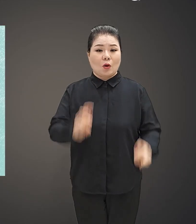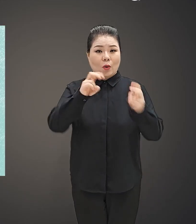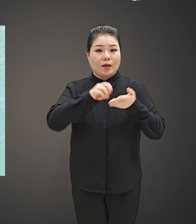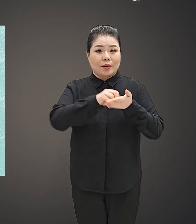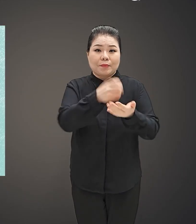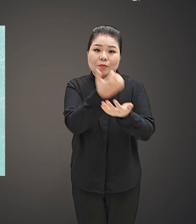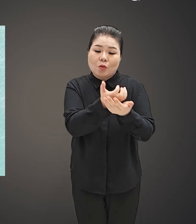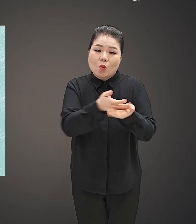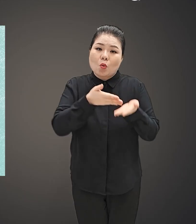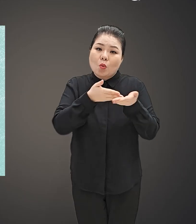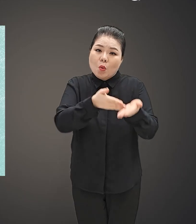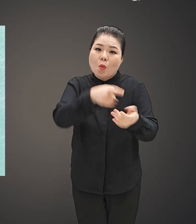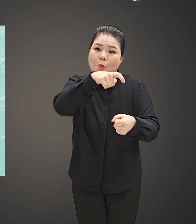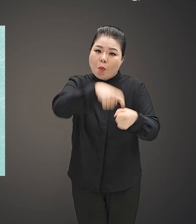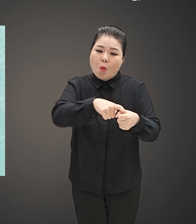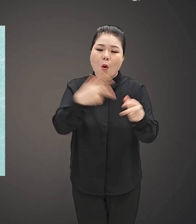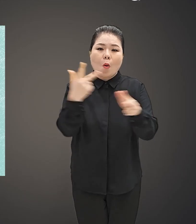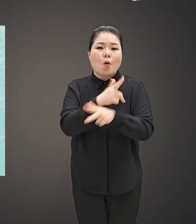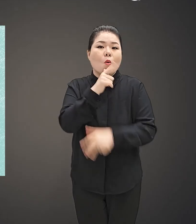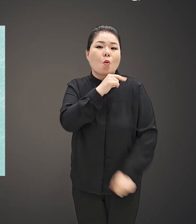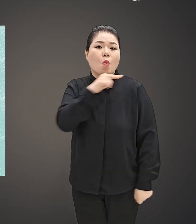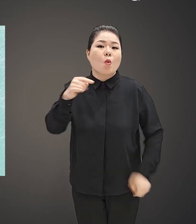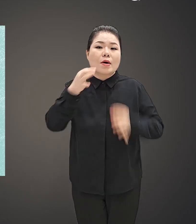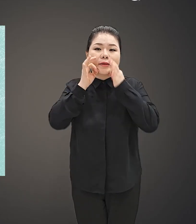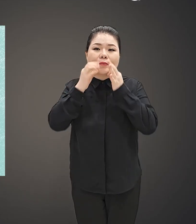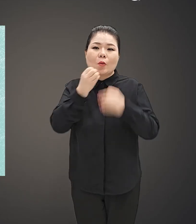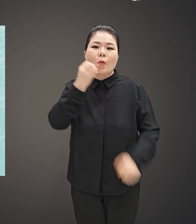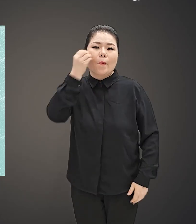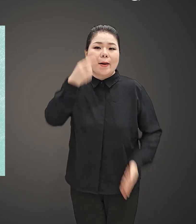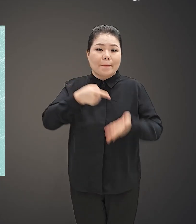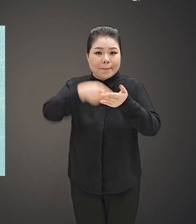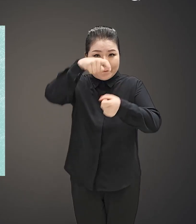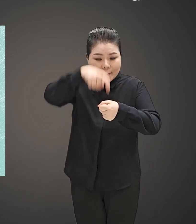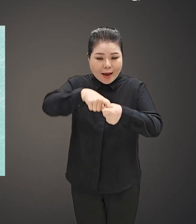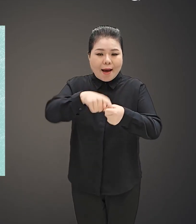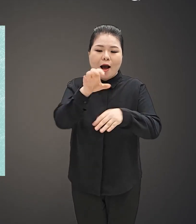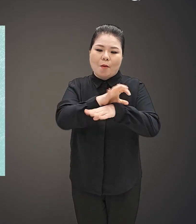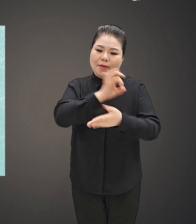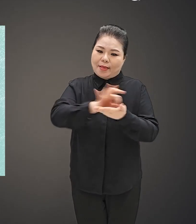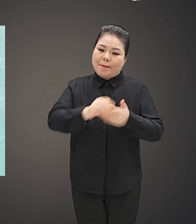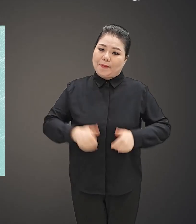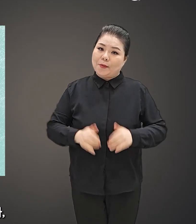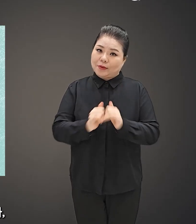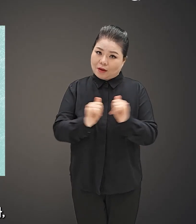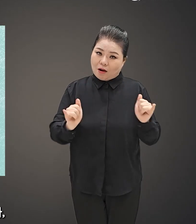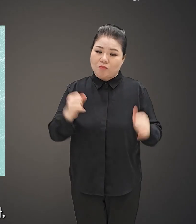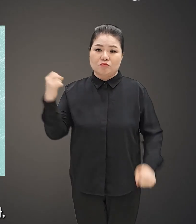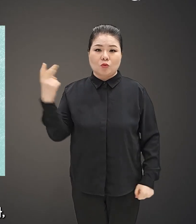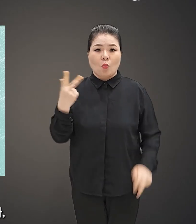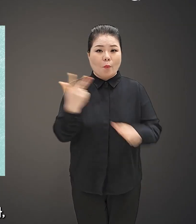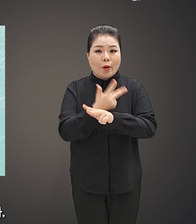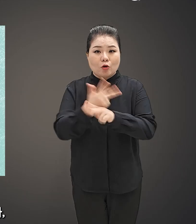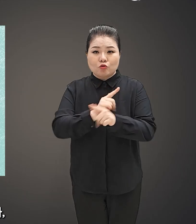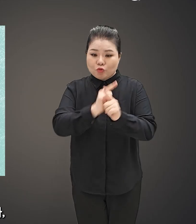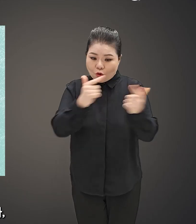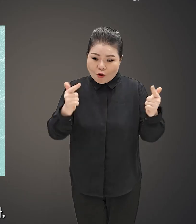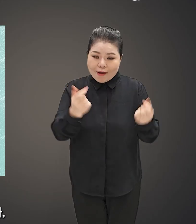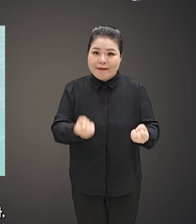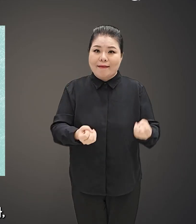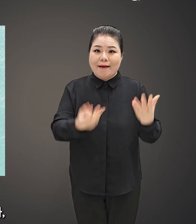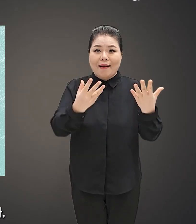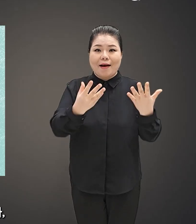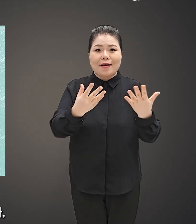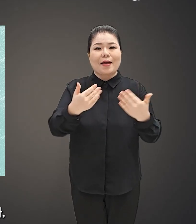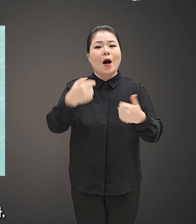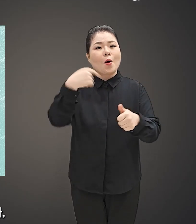구직원서를 내기 위해 매주 평일마다 특정 사이트에 접속해야 하는 구직자들부터 매주 다양한 행사와 교실에